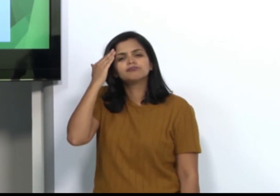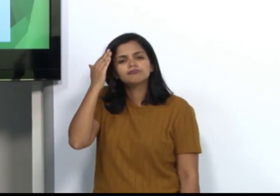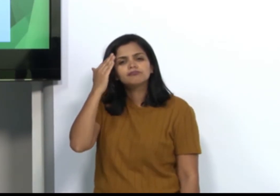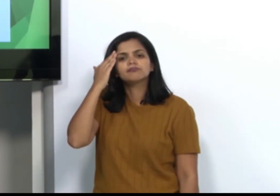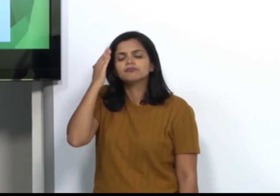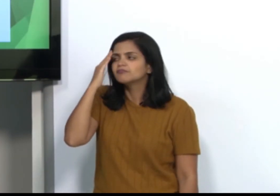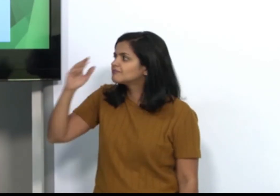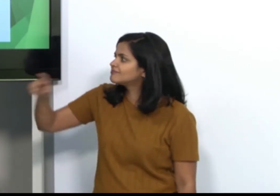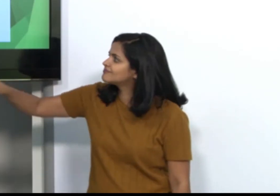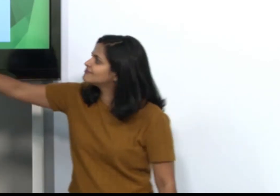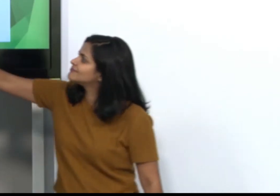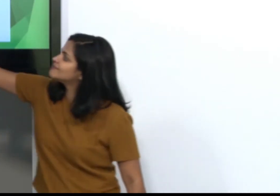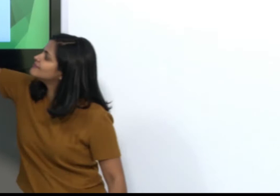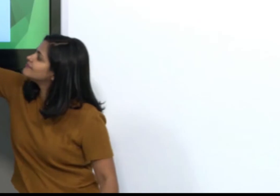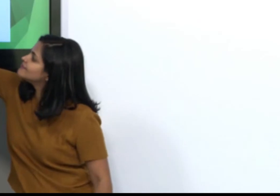Vejam ali os sinais utilizados.